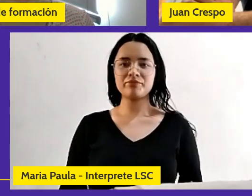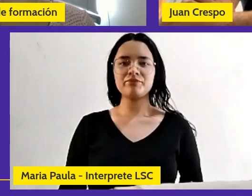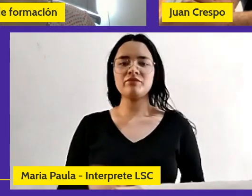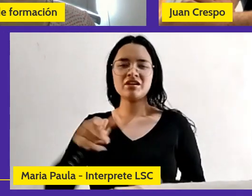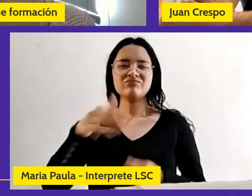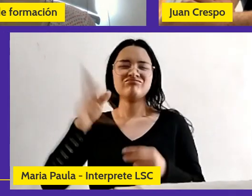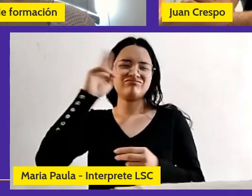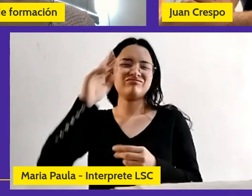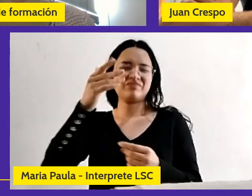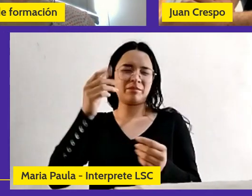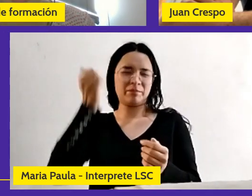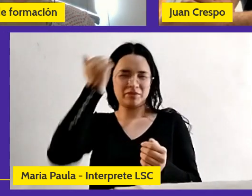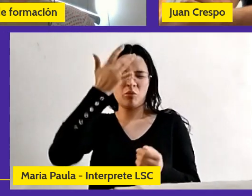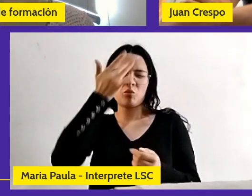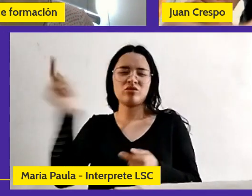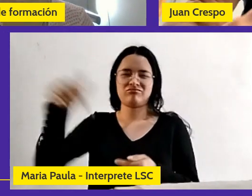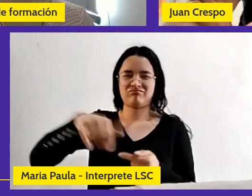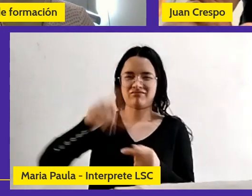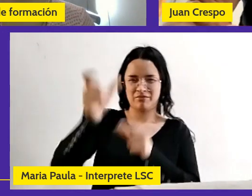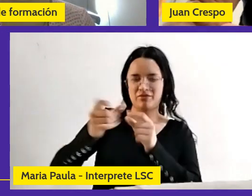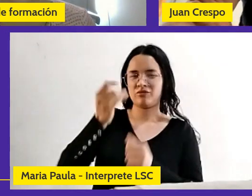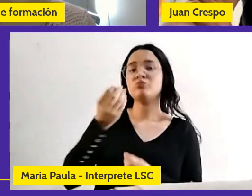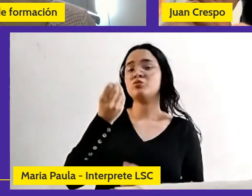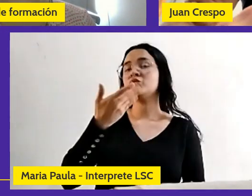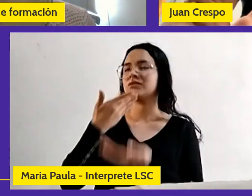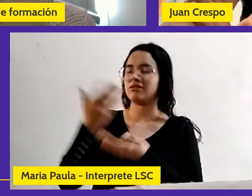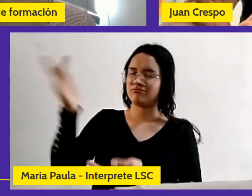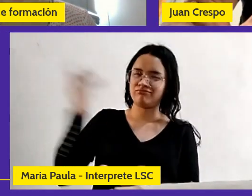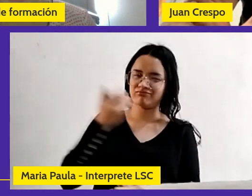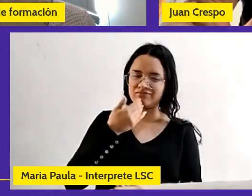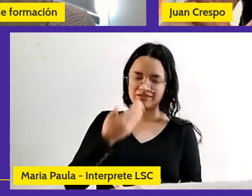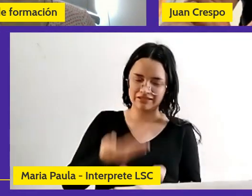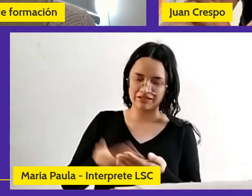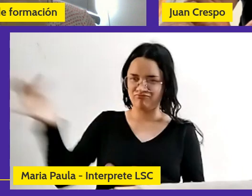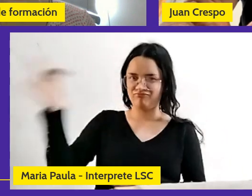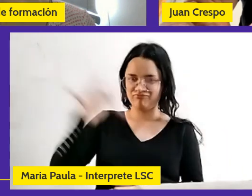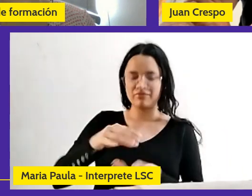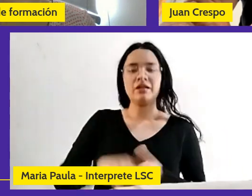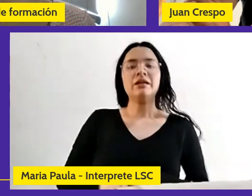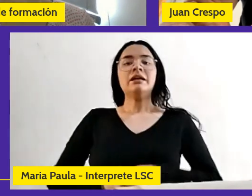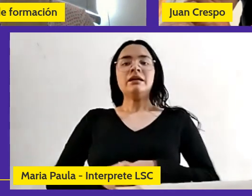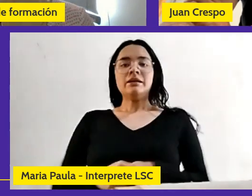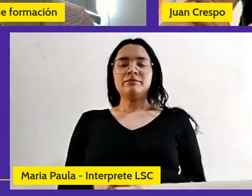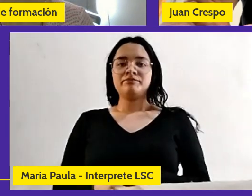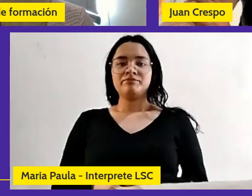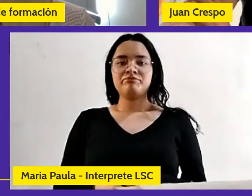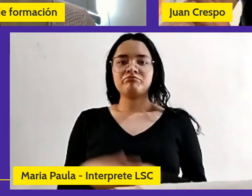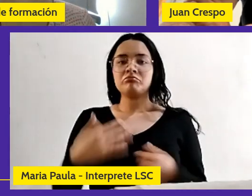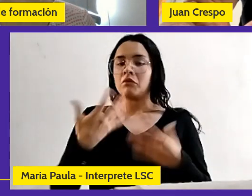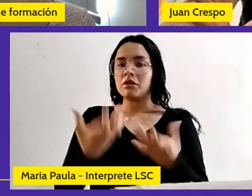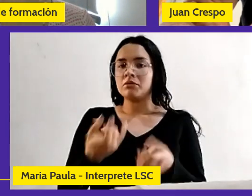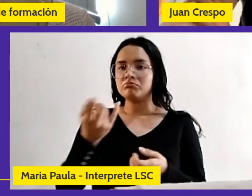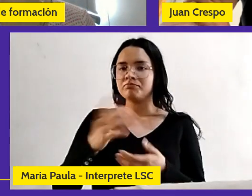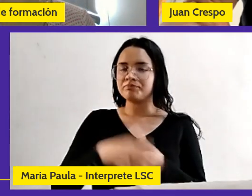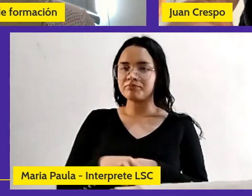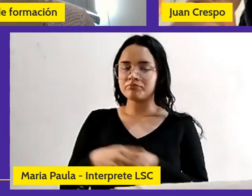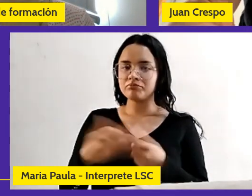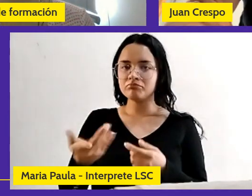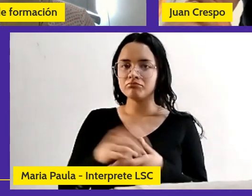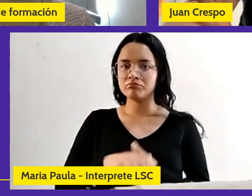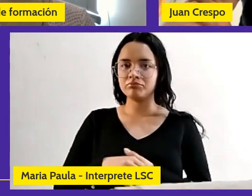la que está aquí. Te agradecemos mucho, Juan, y pues nada, queremos escuchar un